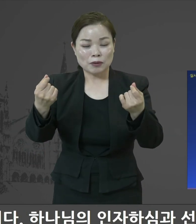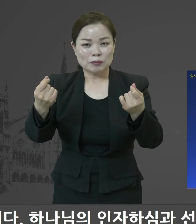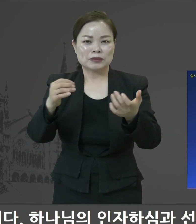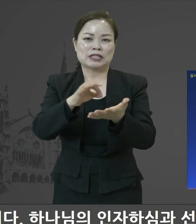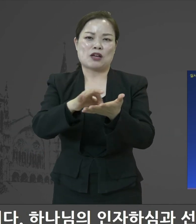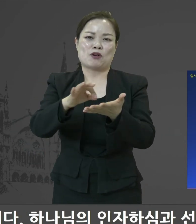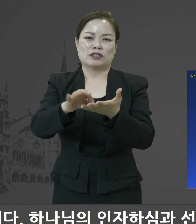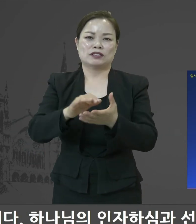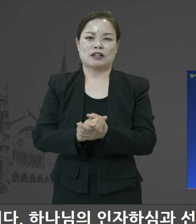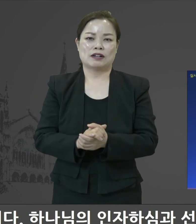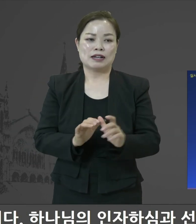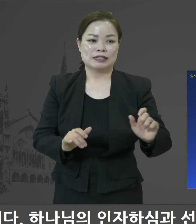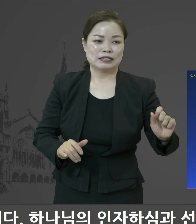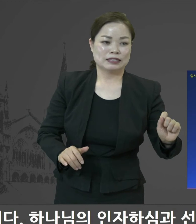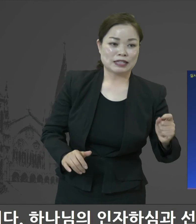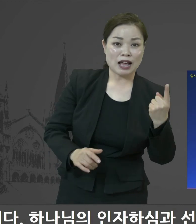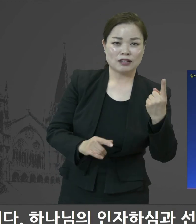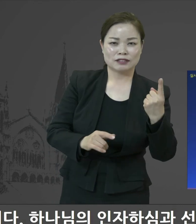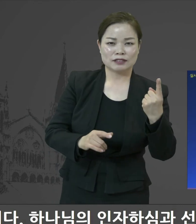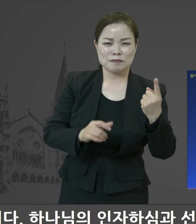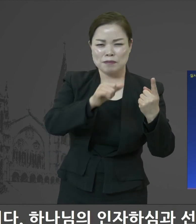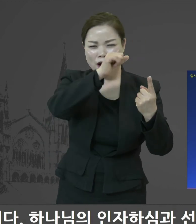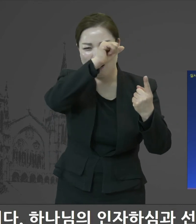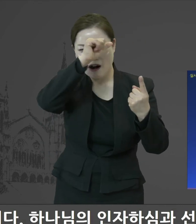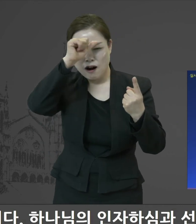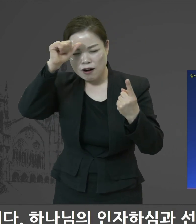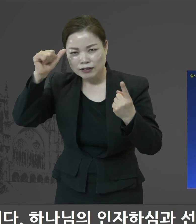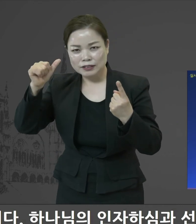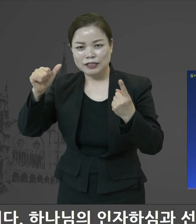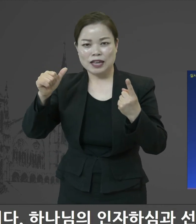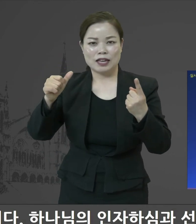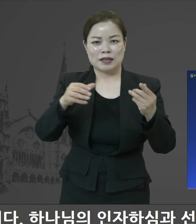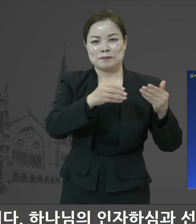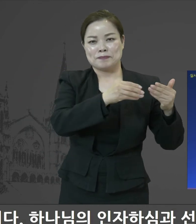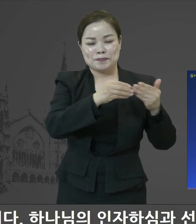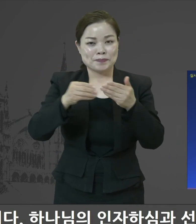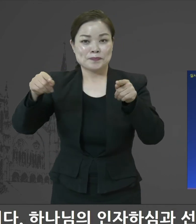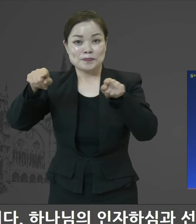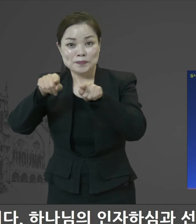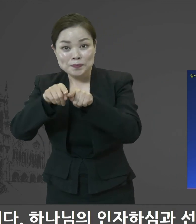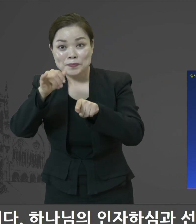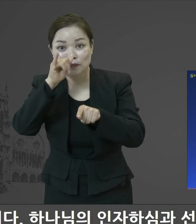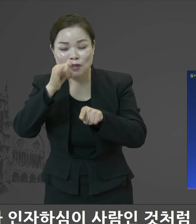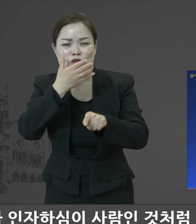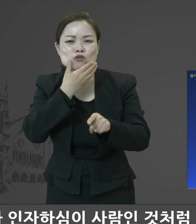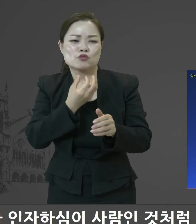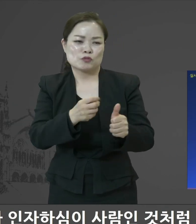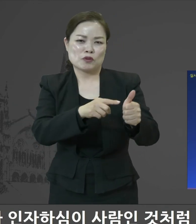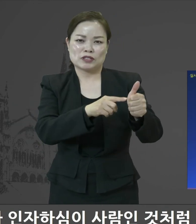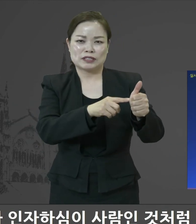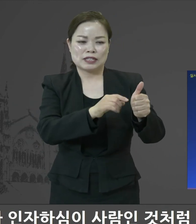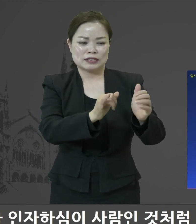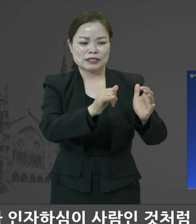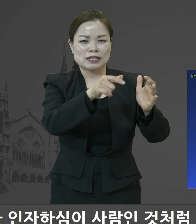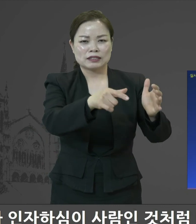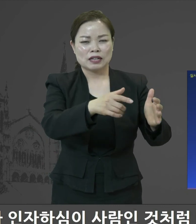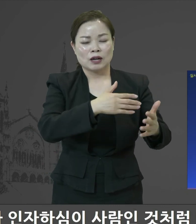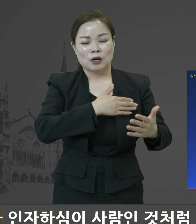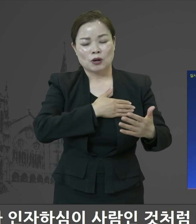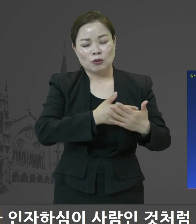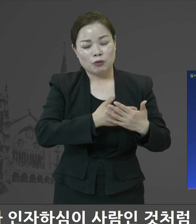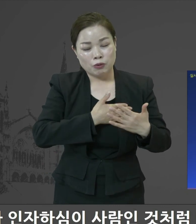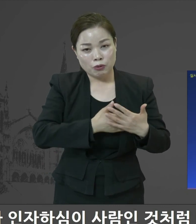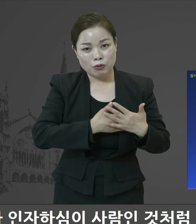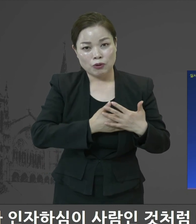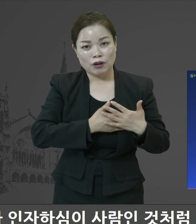사용해서 다윗을 평생토록 졸졸 따라다닌대요. 얼마나 축복된 인생입니까? 비록 세상살이는